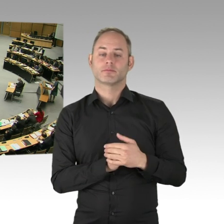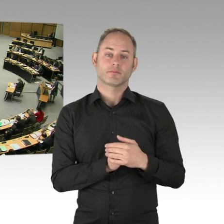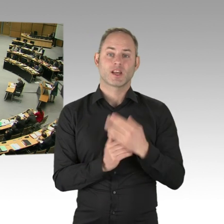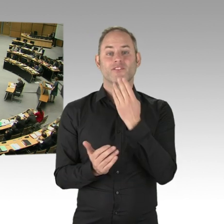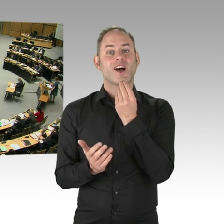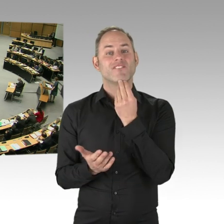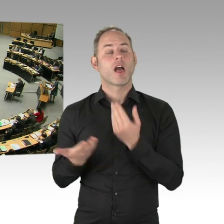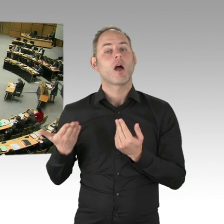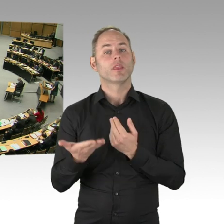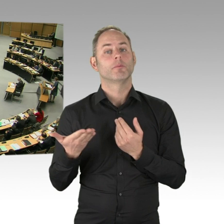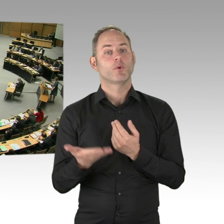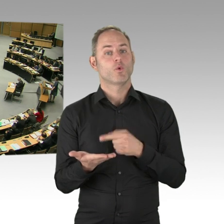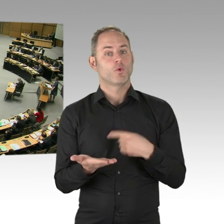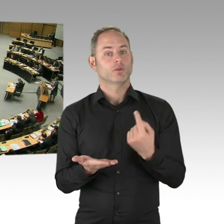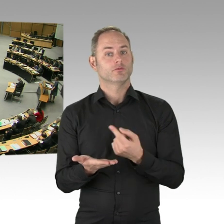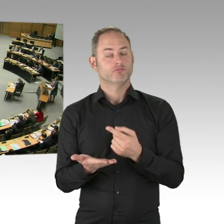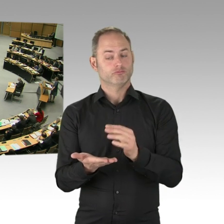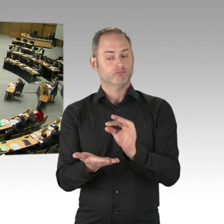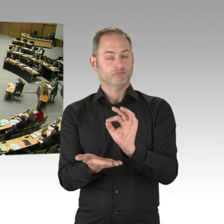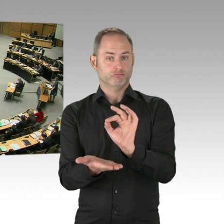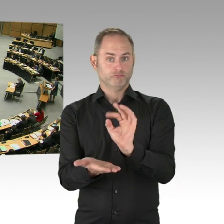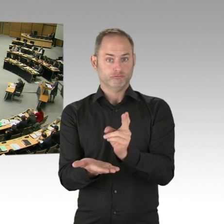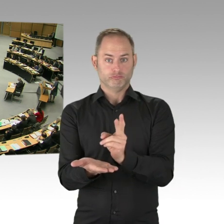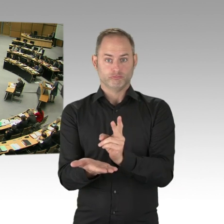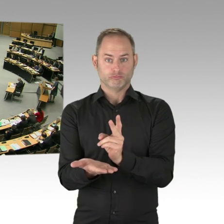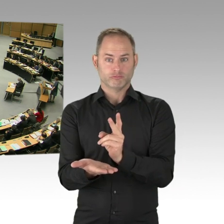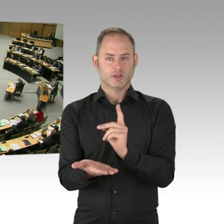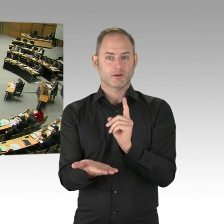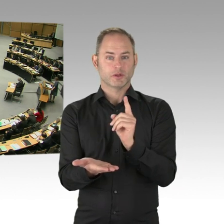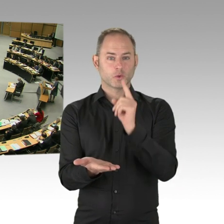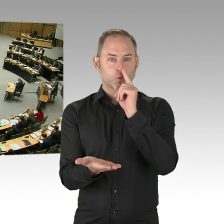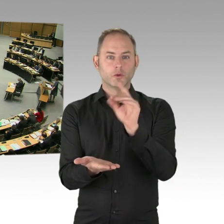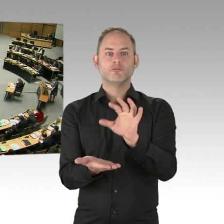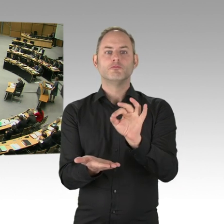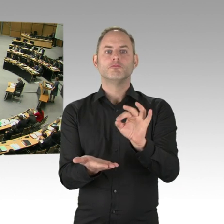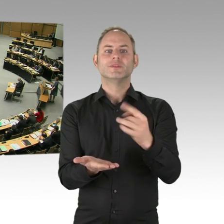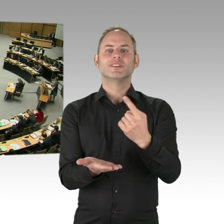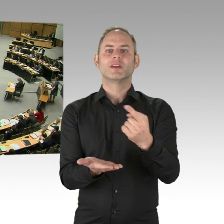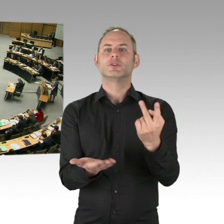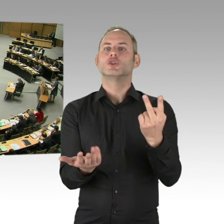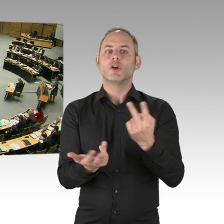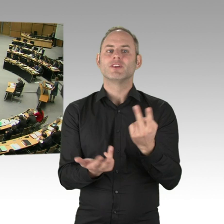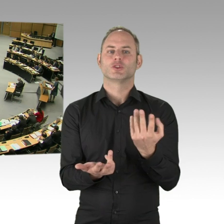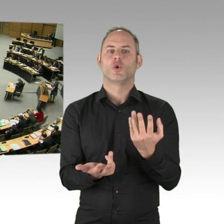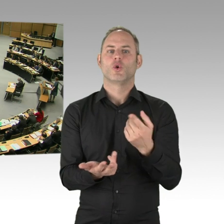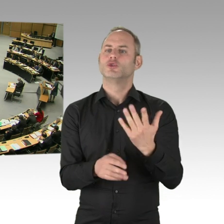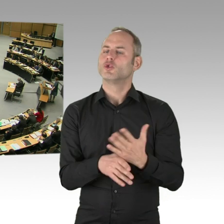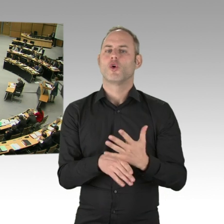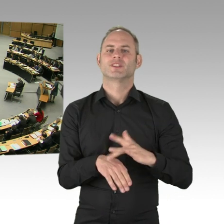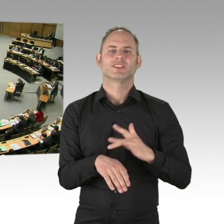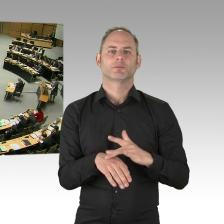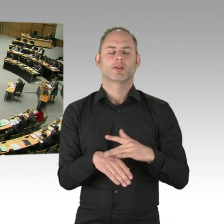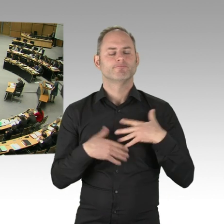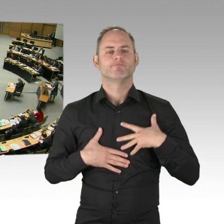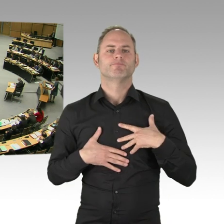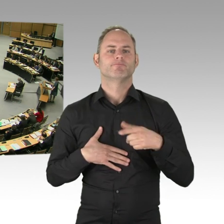die anonyme Begehung im Internet. Aber diese Zahlen schaffen kein Vertrauen bei den Betroffenen. In der Folge der geringen